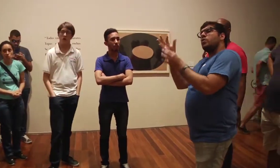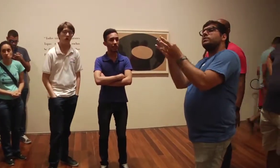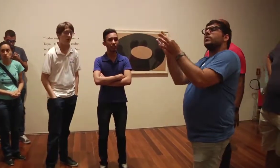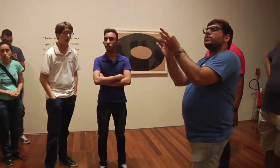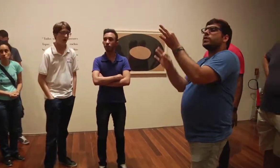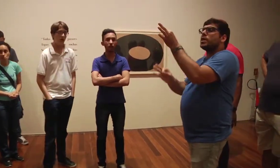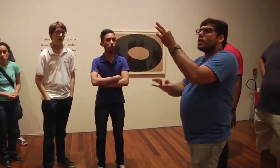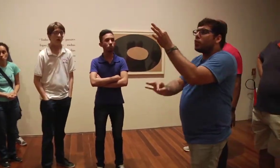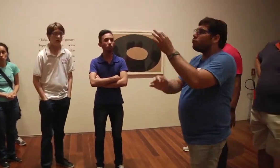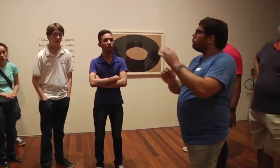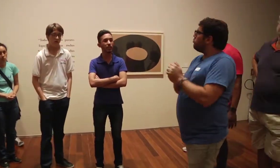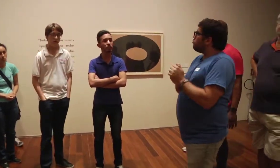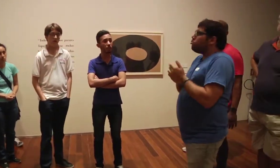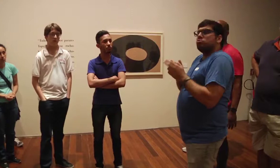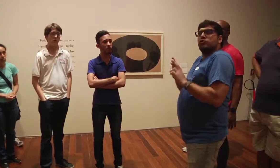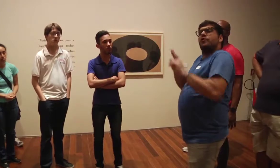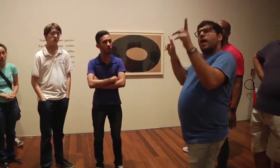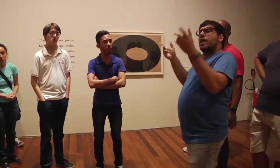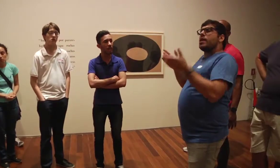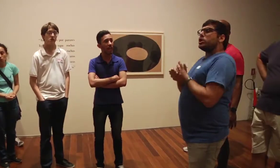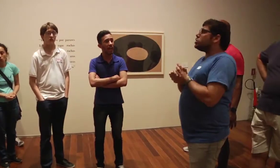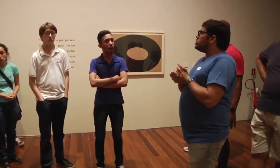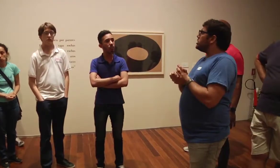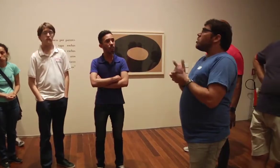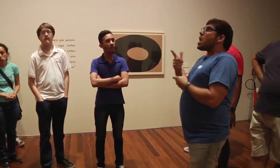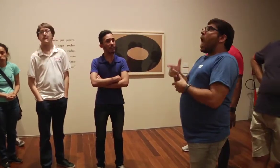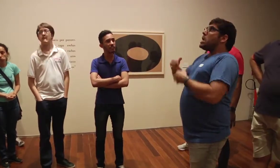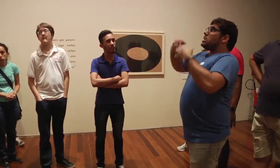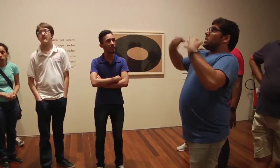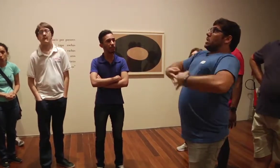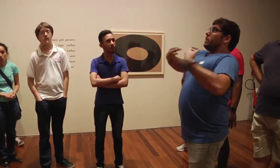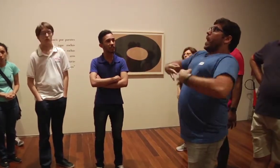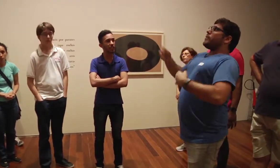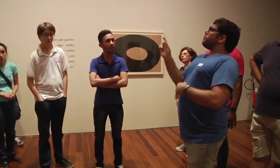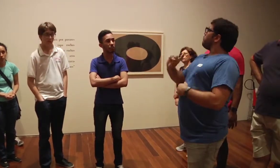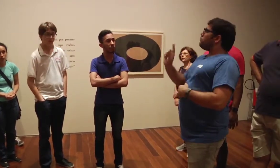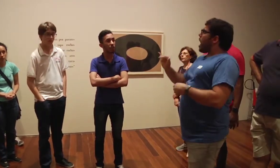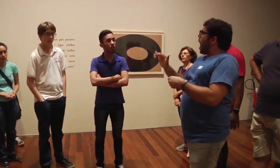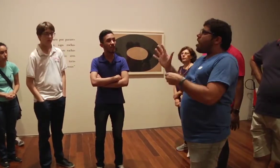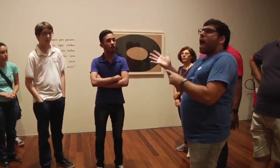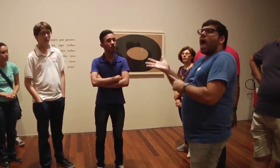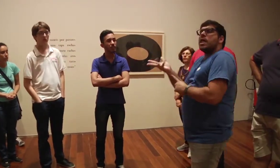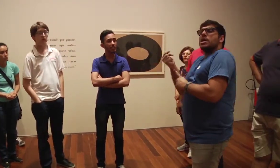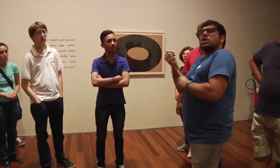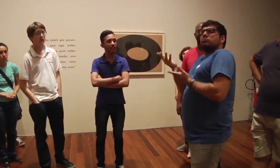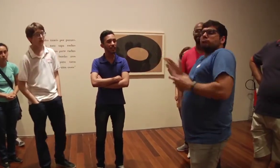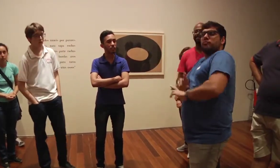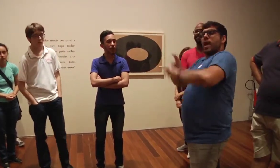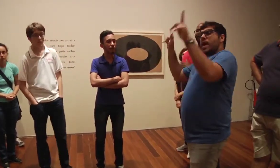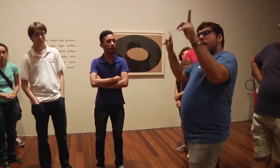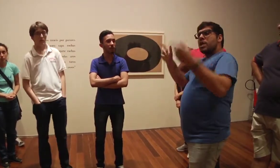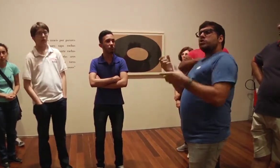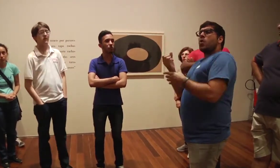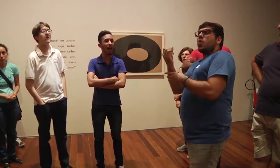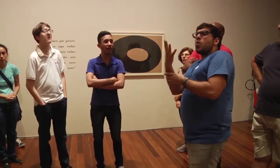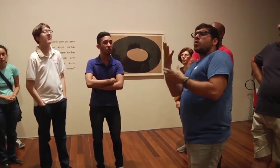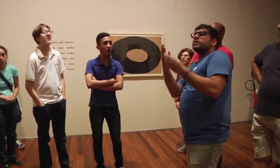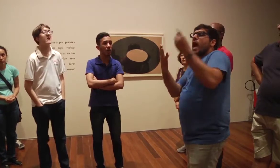que é em preto, tem uma luz no meio, tem um fio. É algo diferente também que é apresentado. nem algo que tem esse traço aperfeiçoado, mas